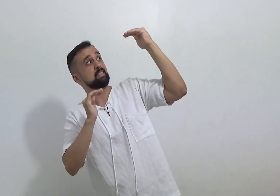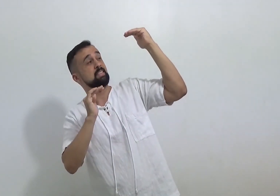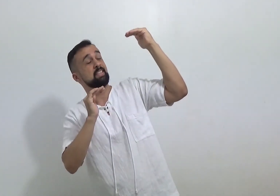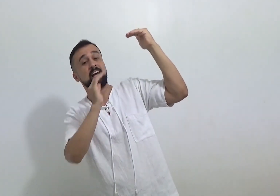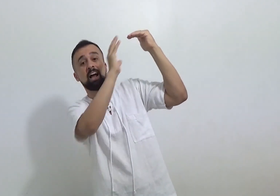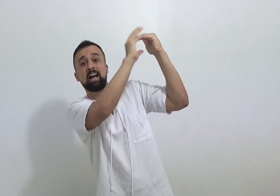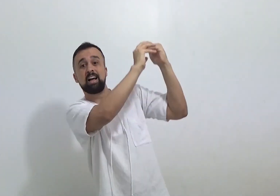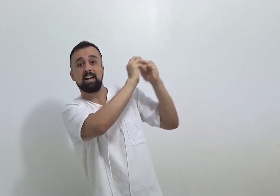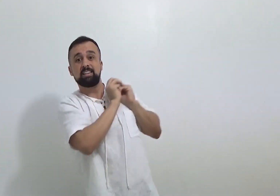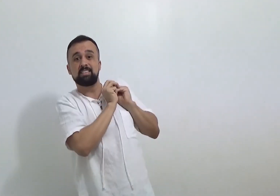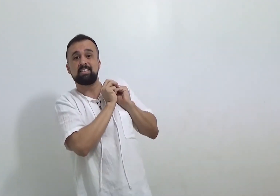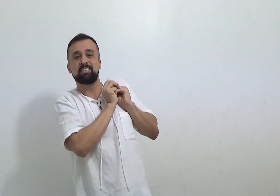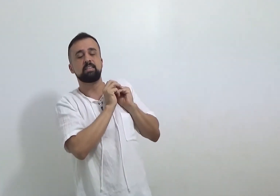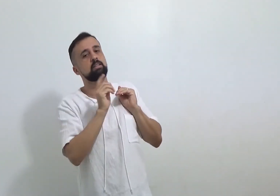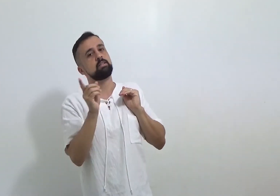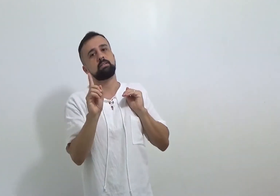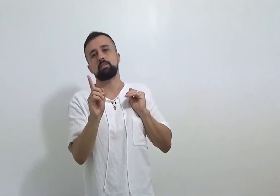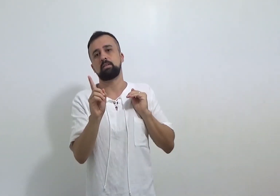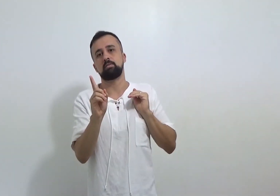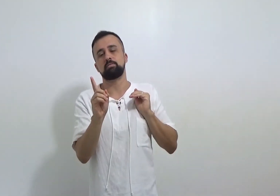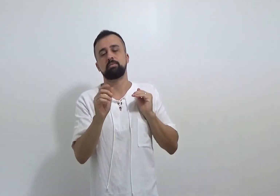E não uma cultura superior à outra.